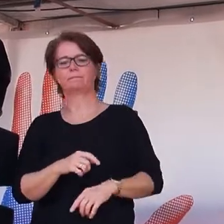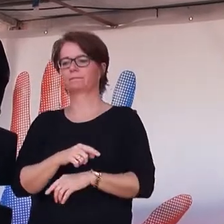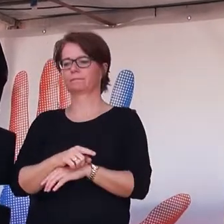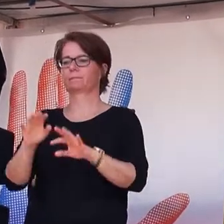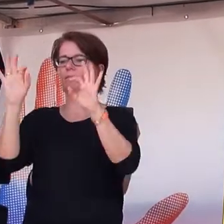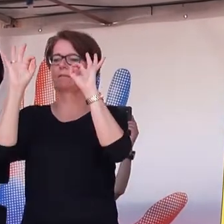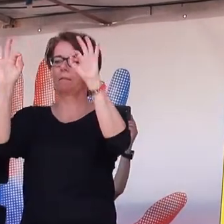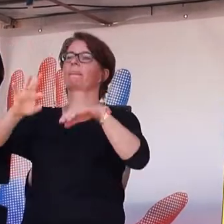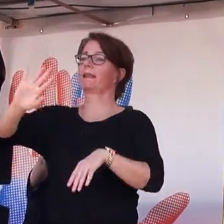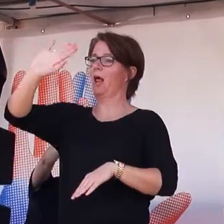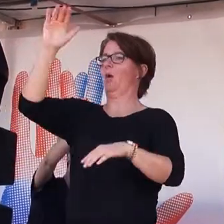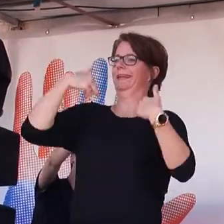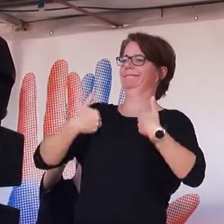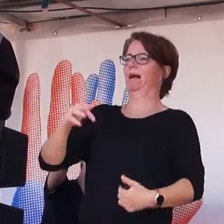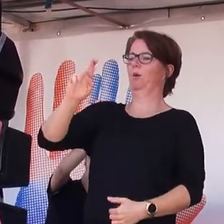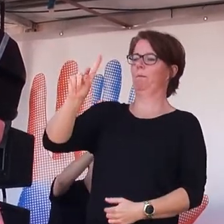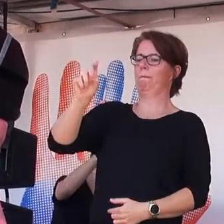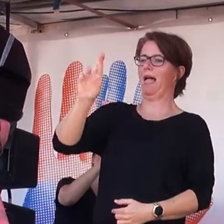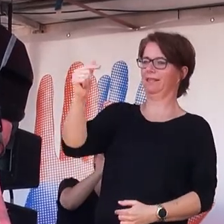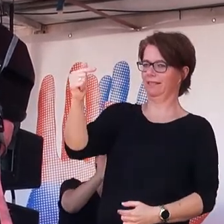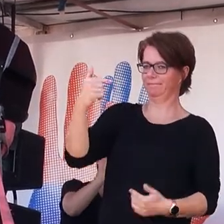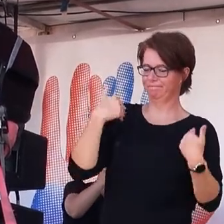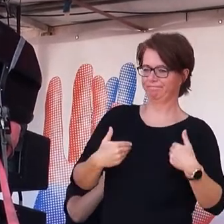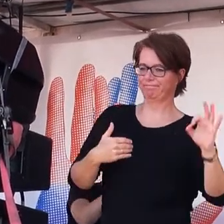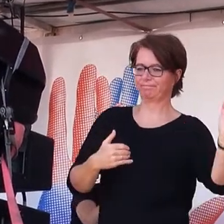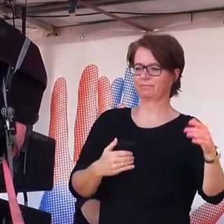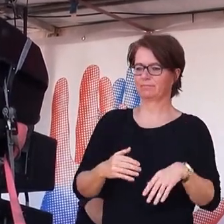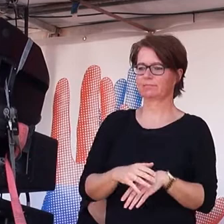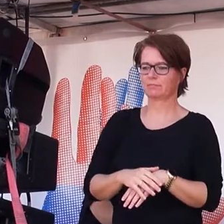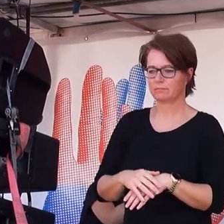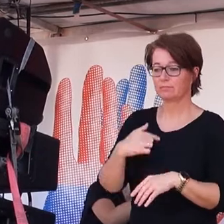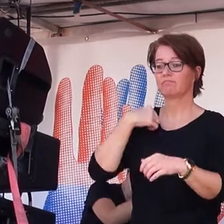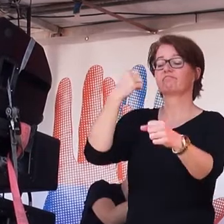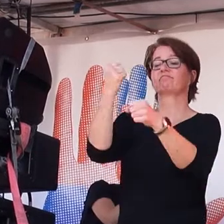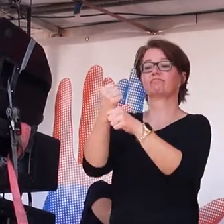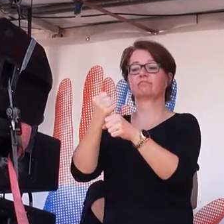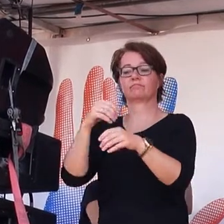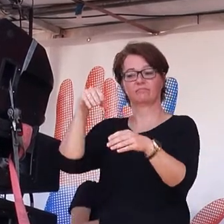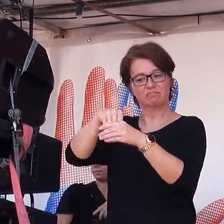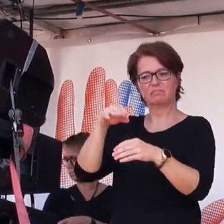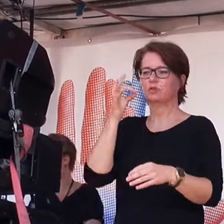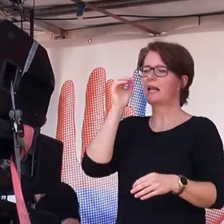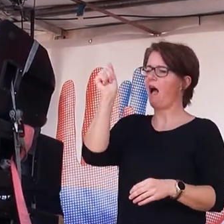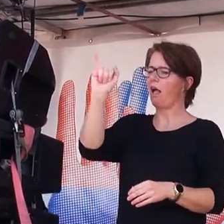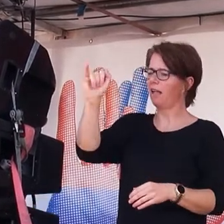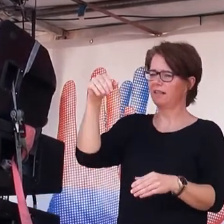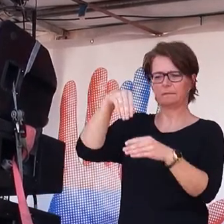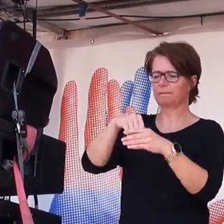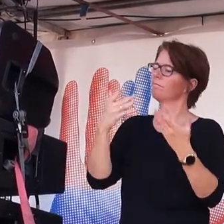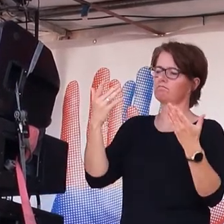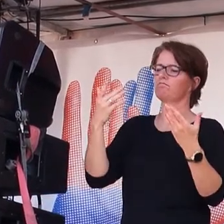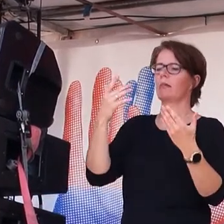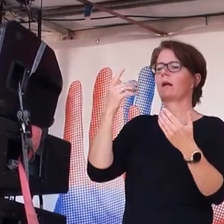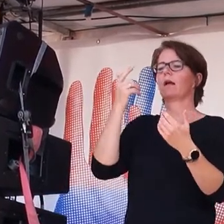bin Rupert Haag und zuständig bei Amnesty International für die Menschenrechte von LGBTI, das heißt Lesben, Schwulen,